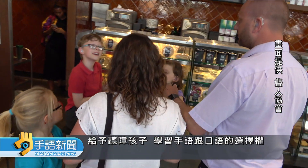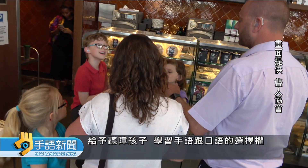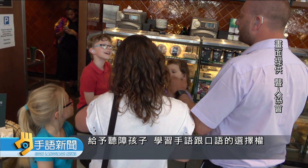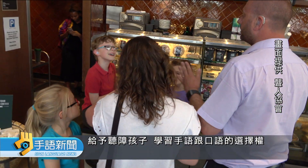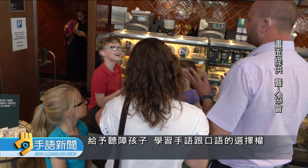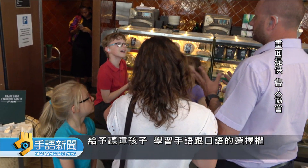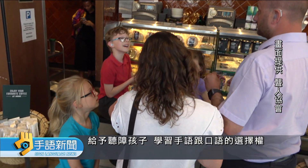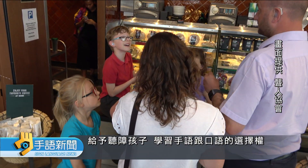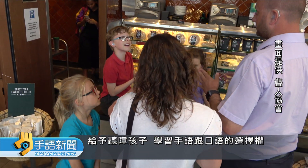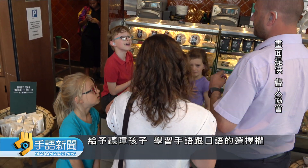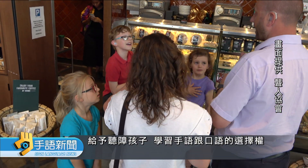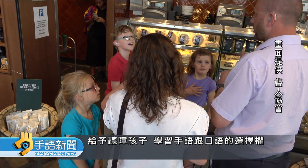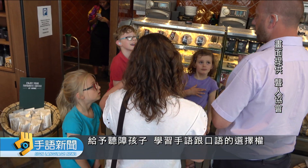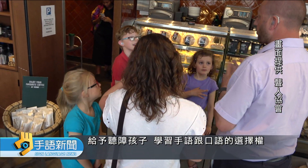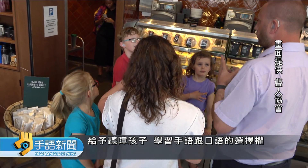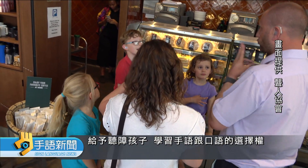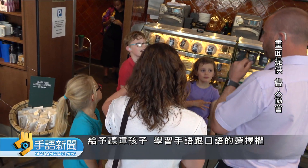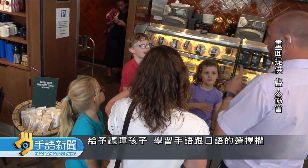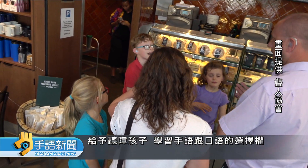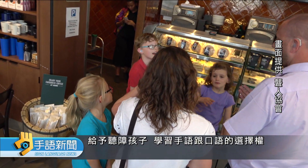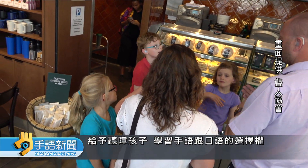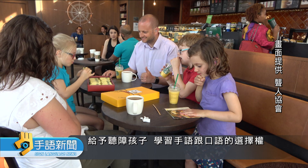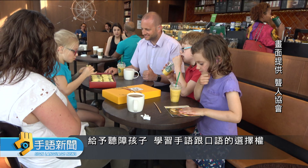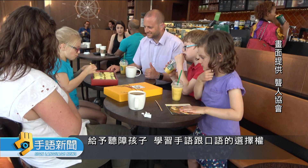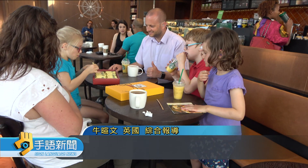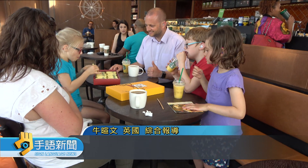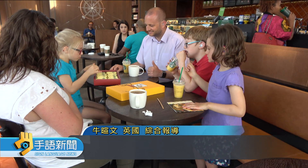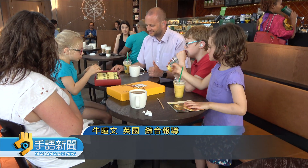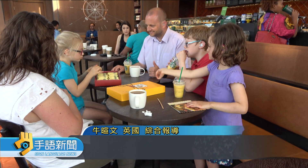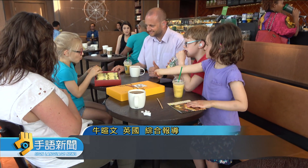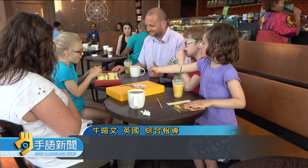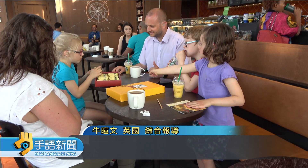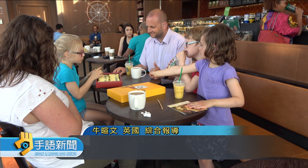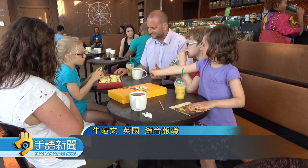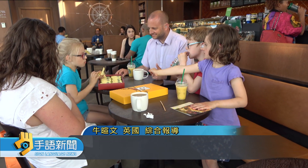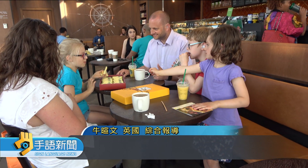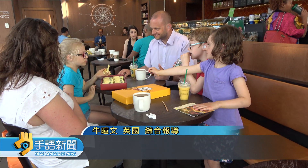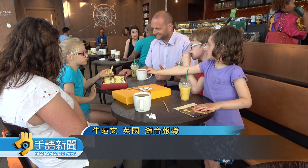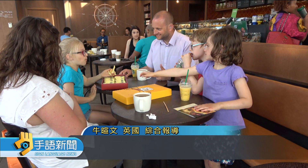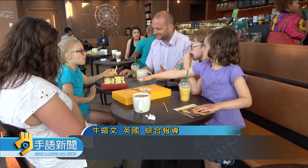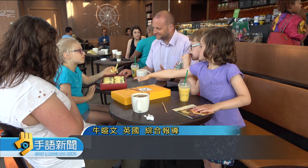跟口语的选择权。记者牛轩文，英国综合报道。